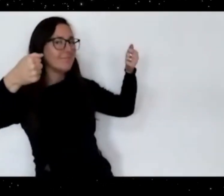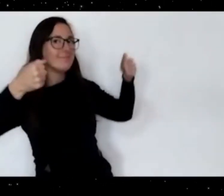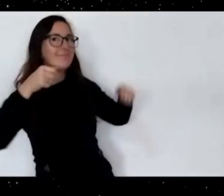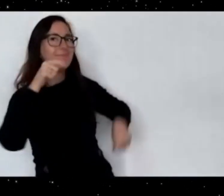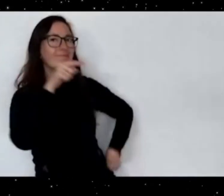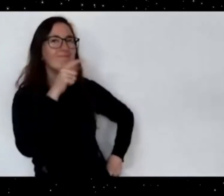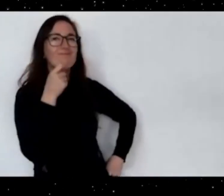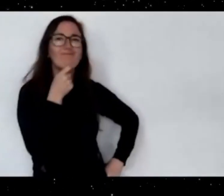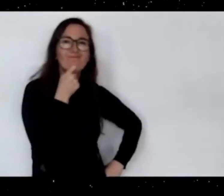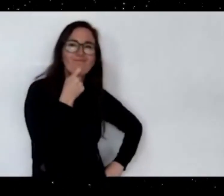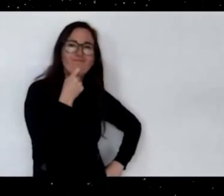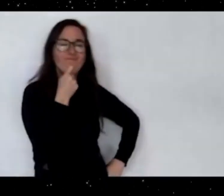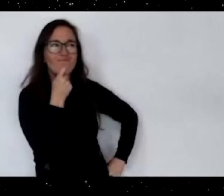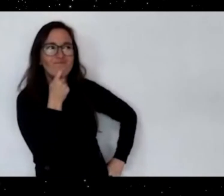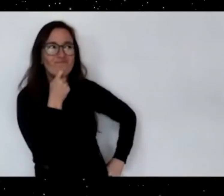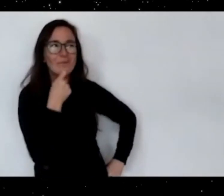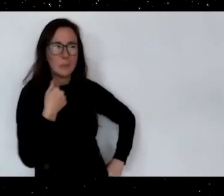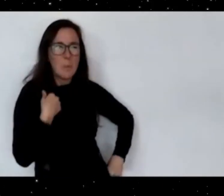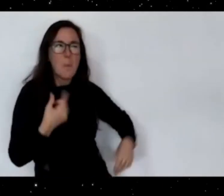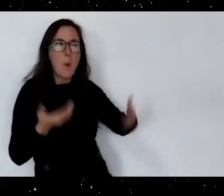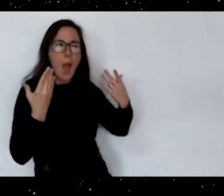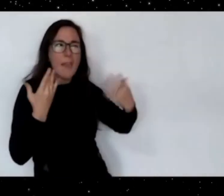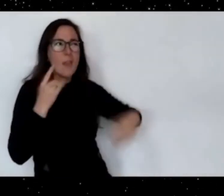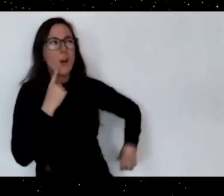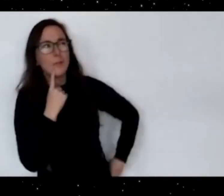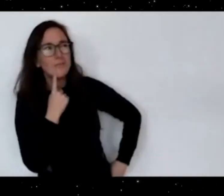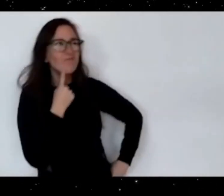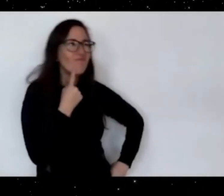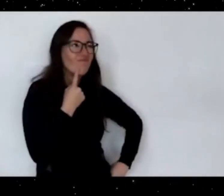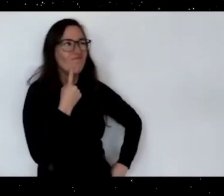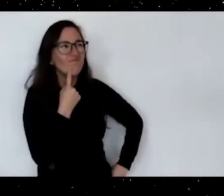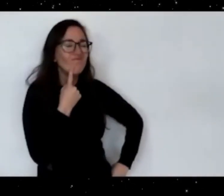piensa, piensa y duda.